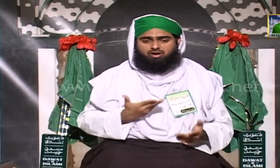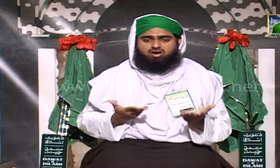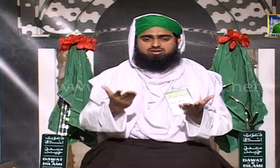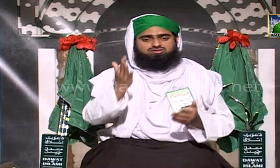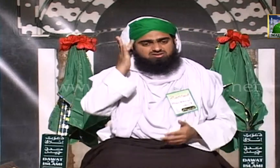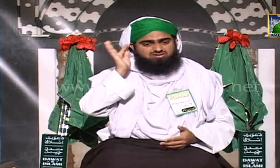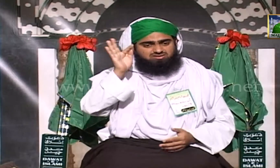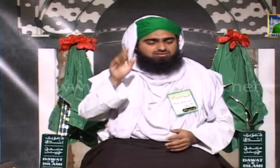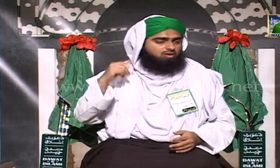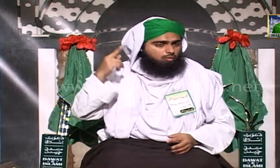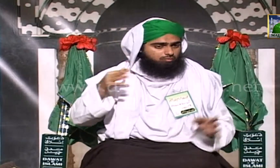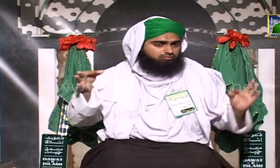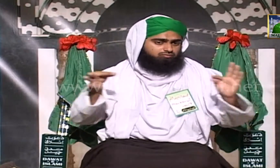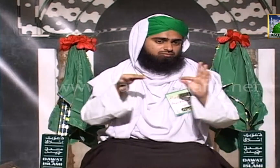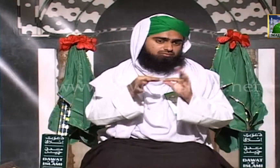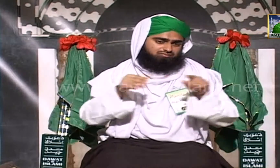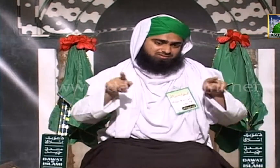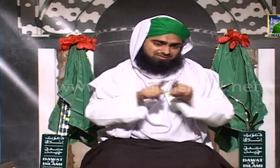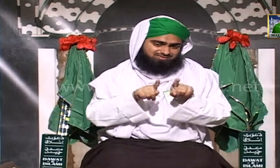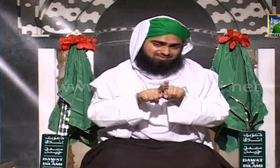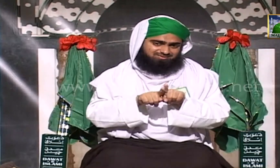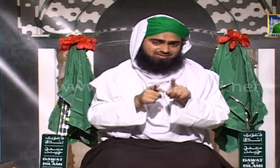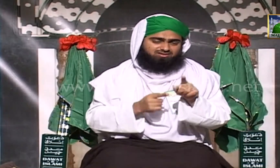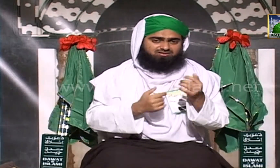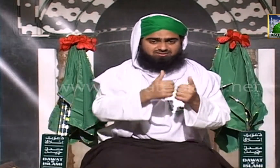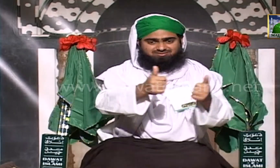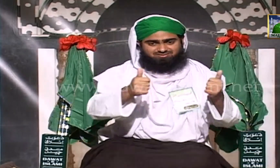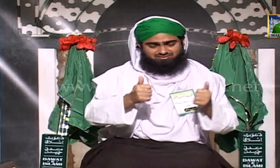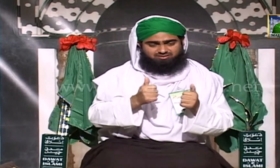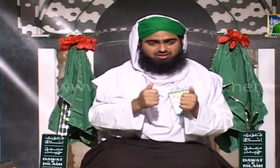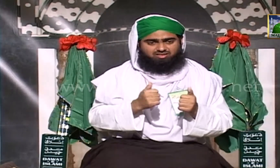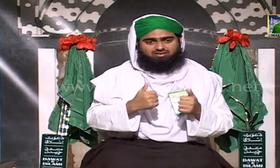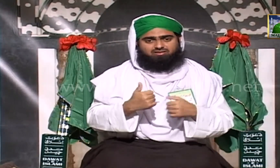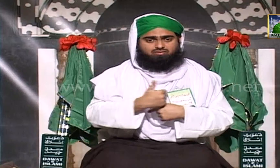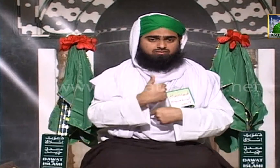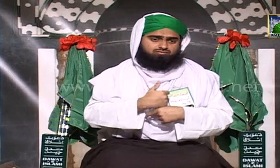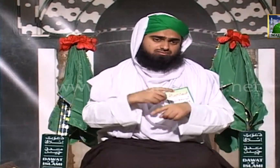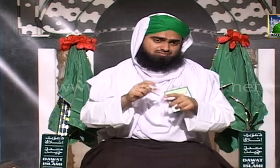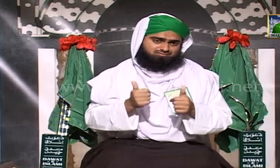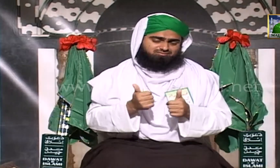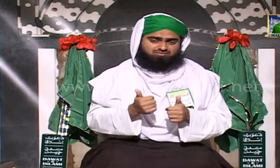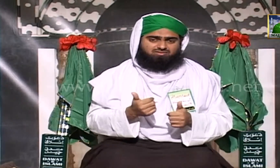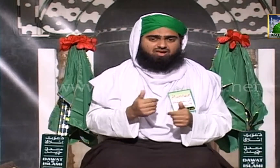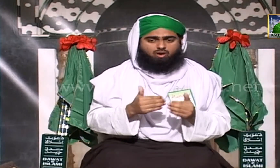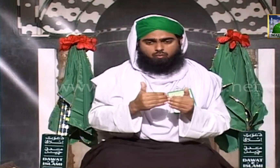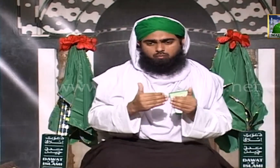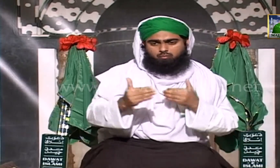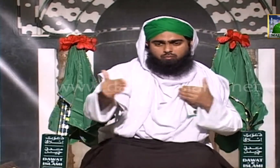کو عاشقان اولیاء کی صحبت ملی رہے. کہیں ایسا نہ ہو کہ عاشقان اولیاء کی